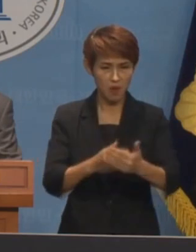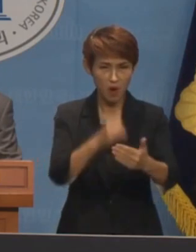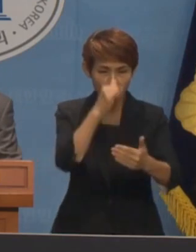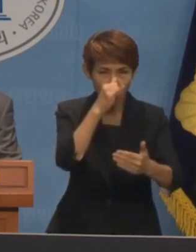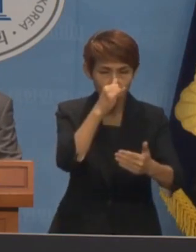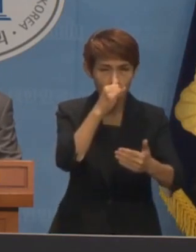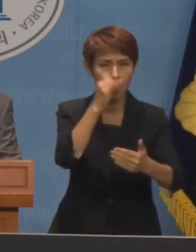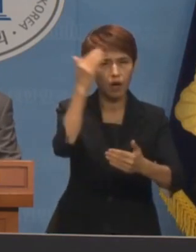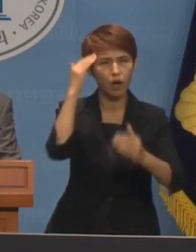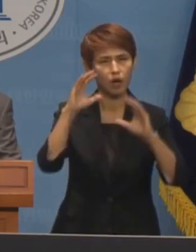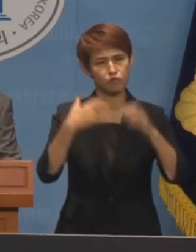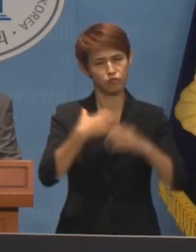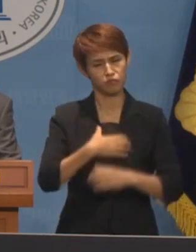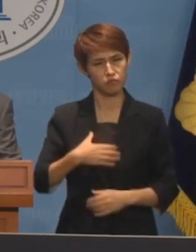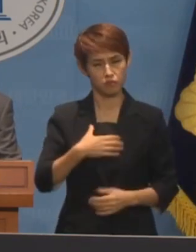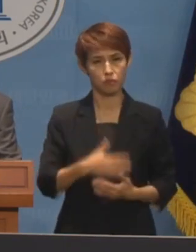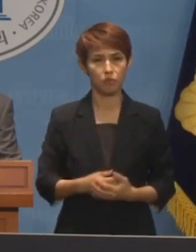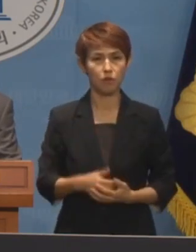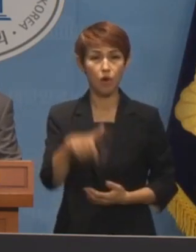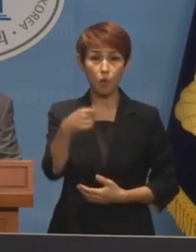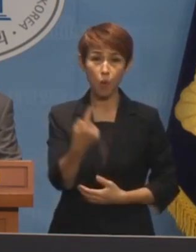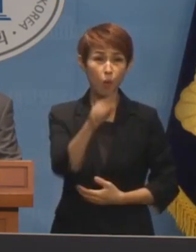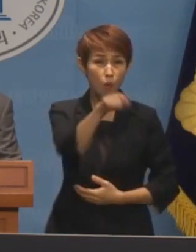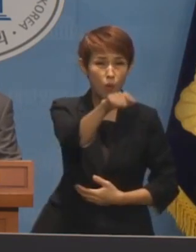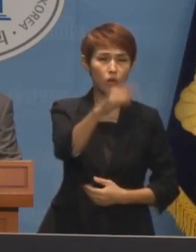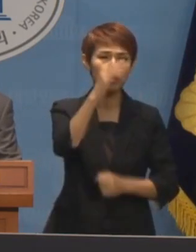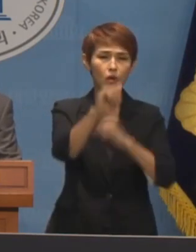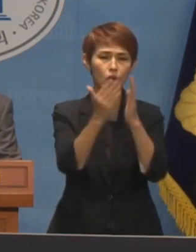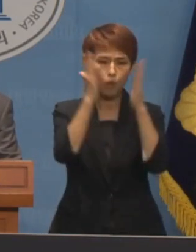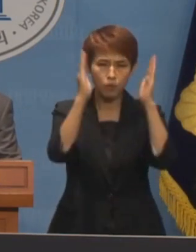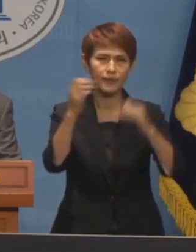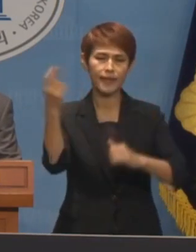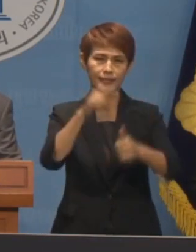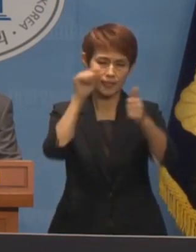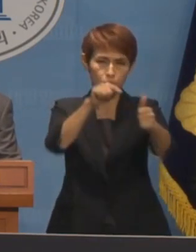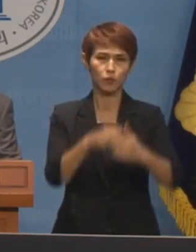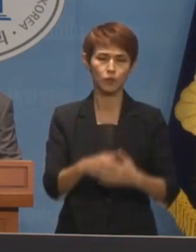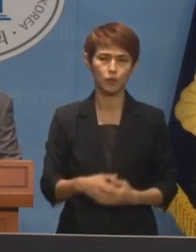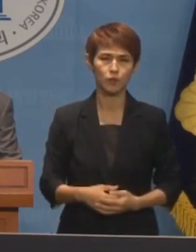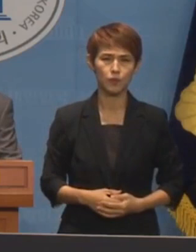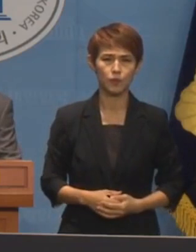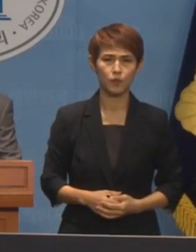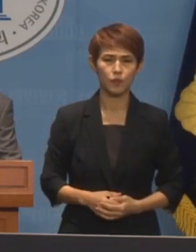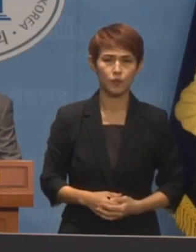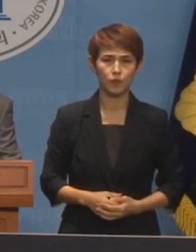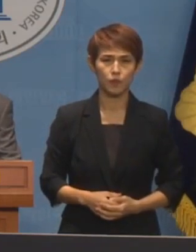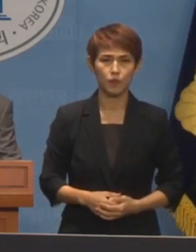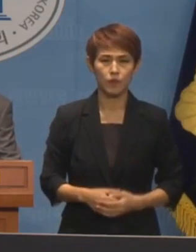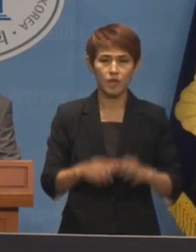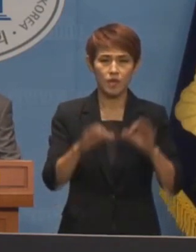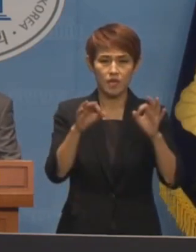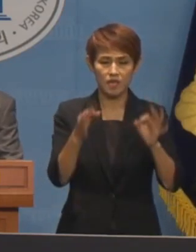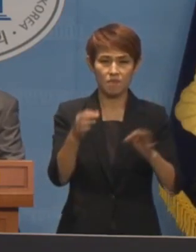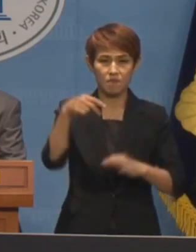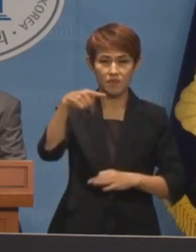걱정됩니다. 고민정 의원은 가서 성경 공부 다시 하고 다시 오십시오. 김성애